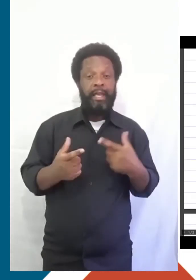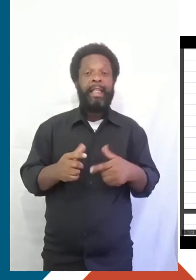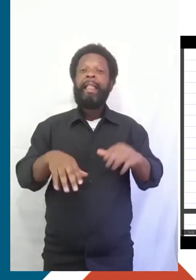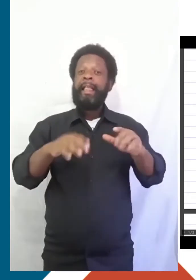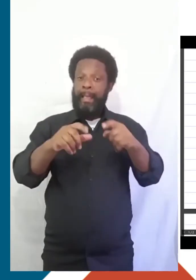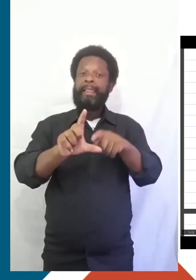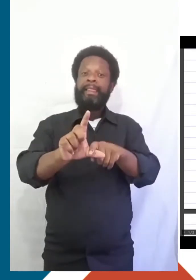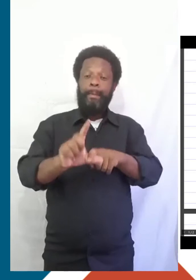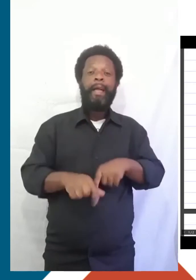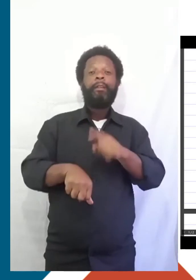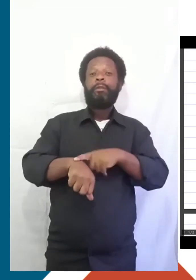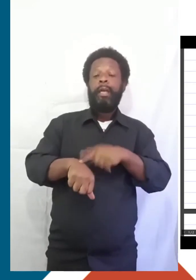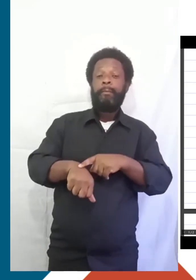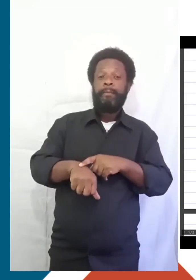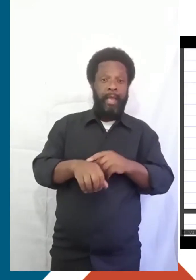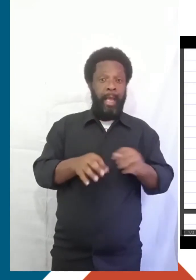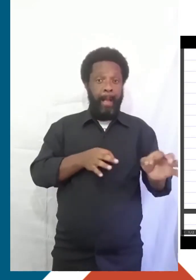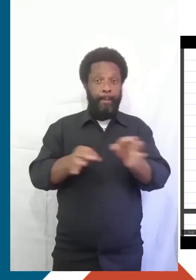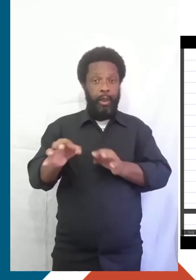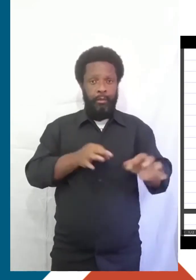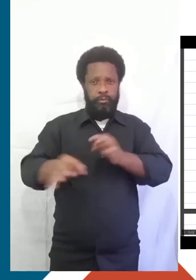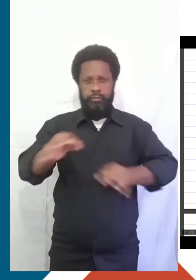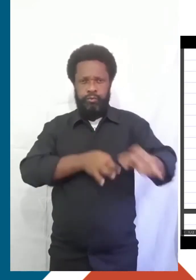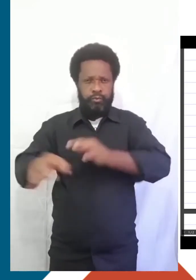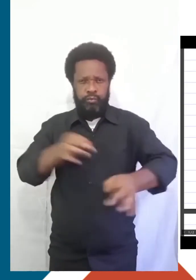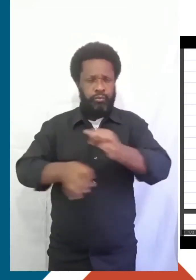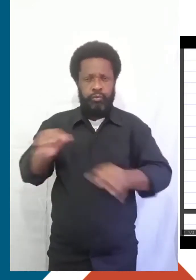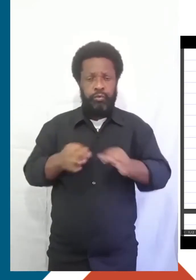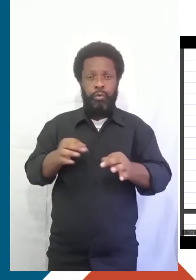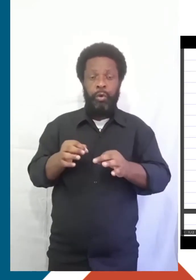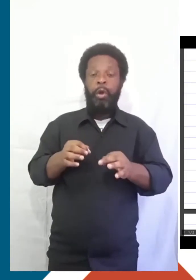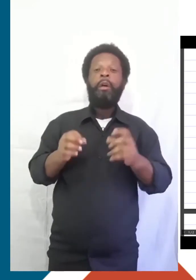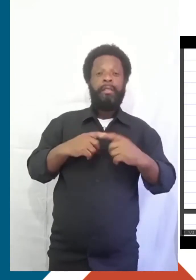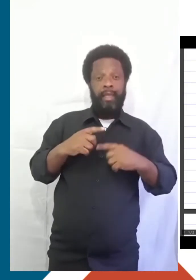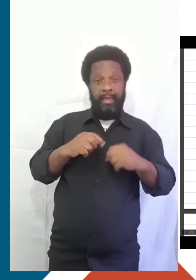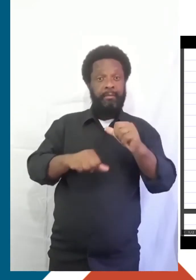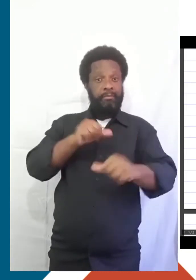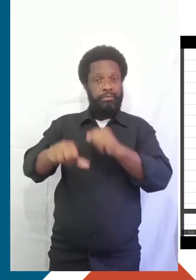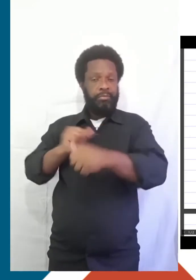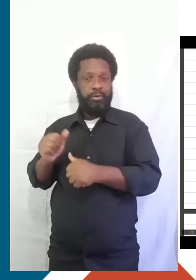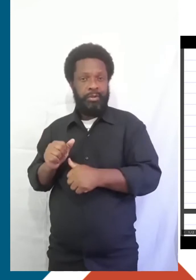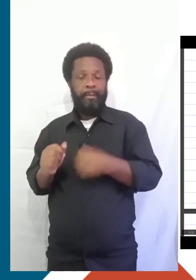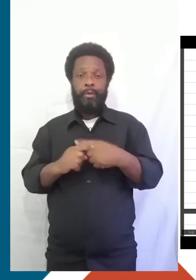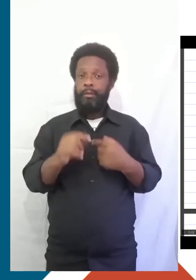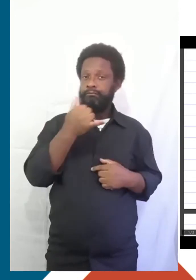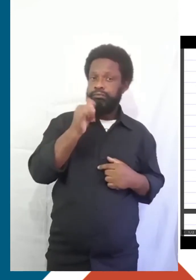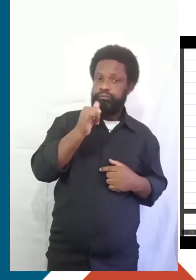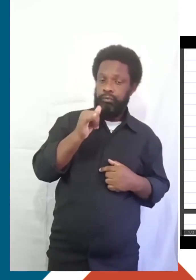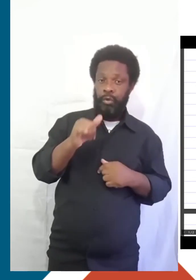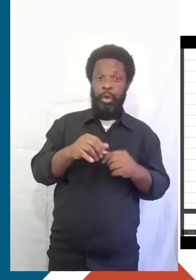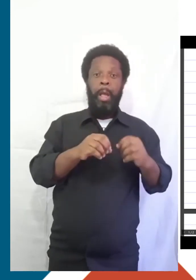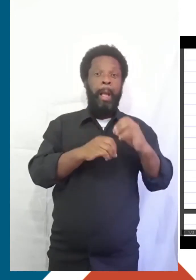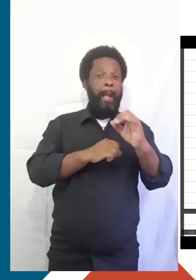Aqui embaixo não. Ele depende do tempo. Conforme a molécula vai se movimentando, conforme o campo elétrico vai